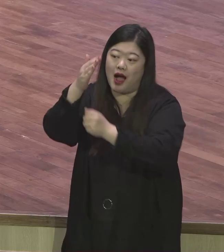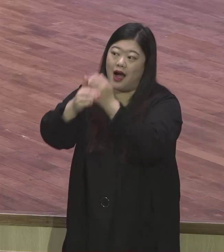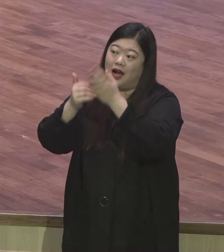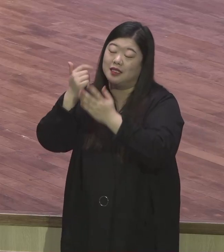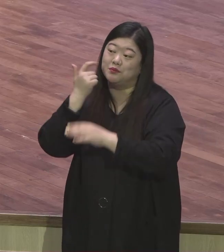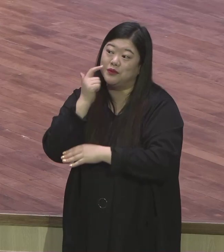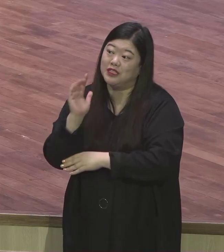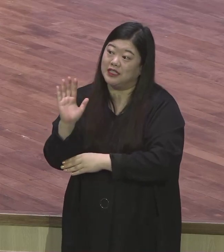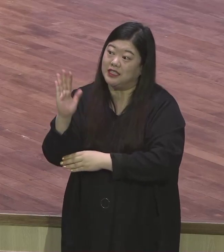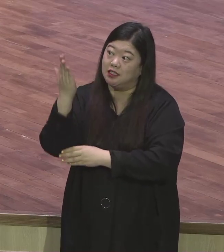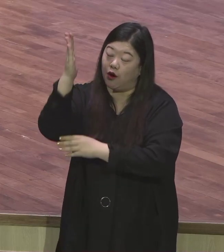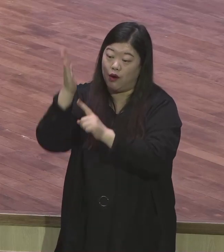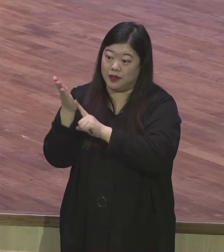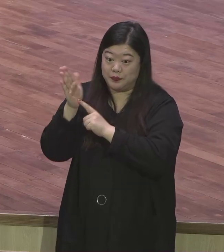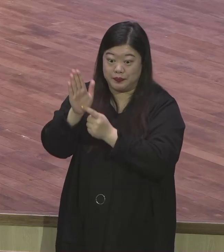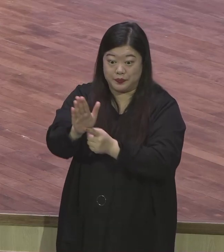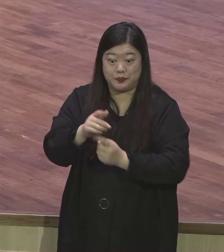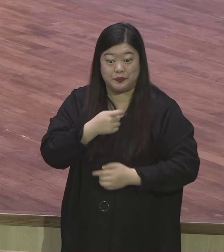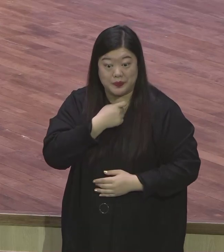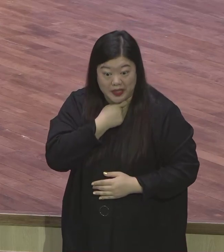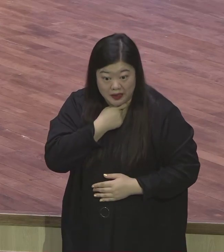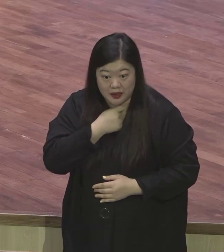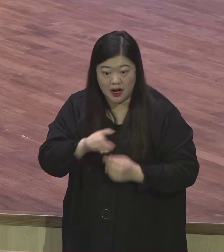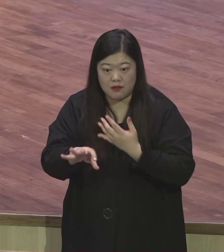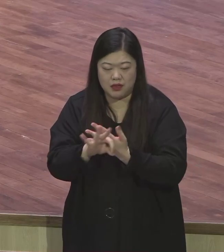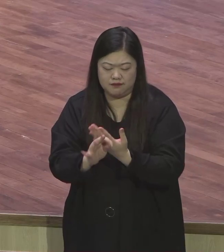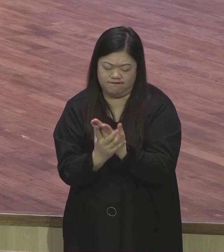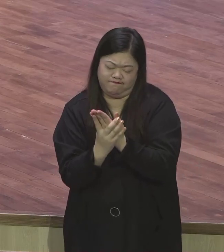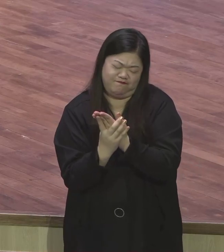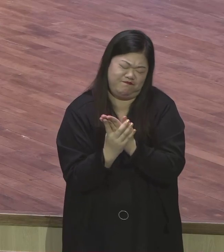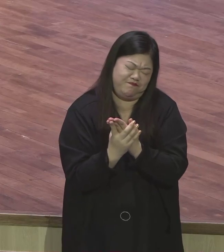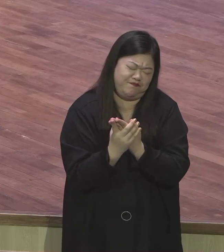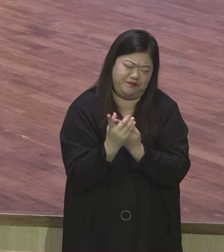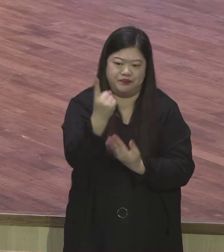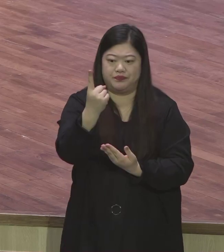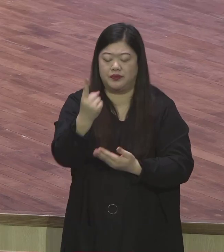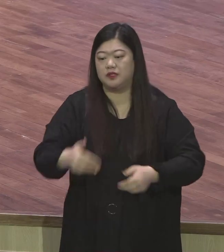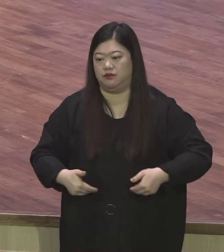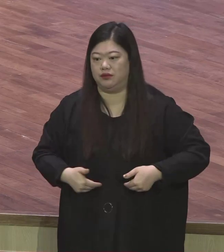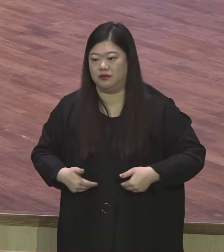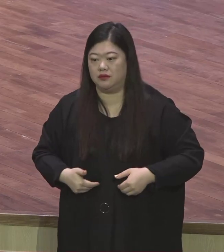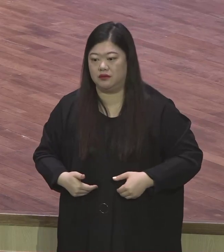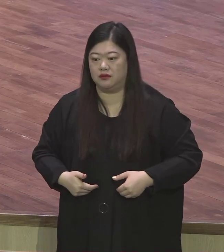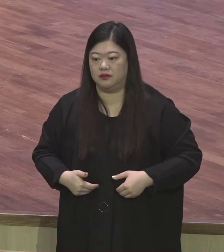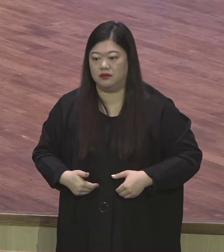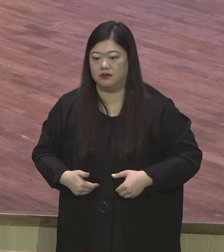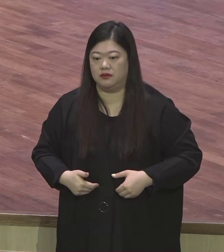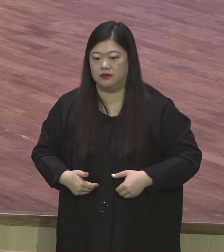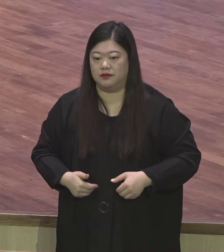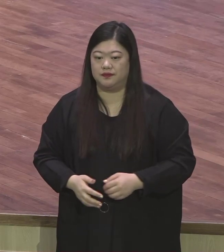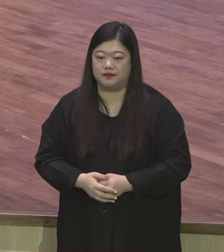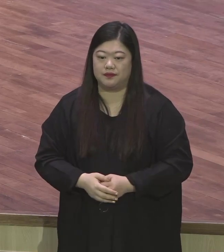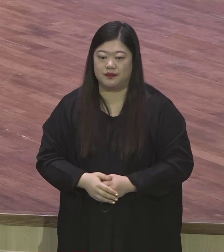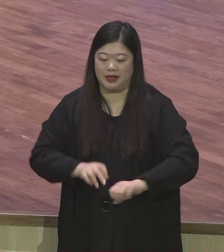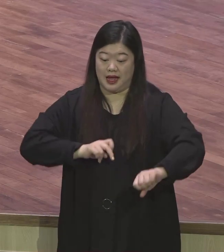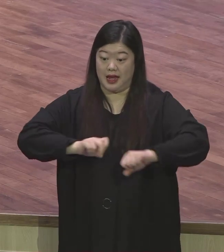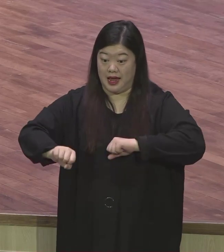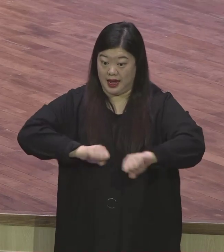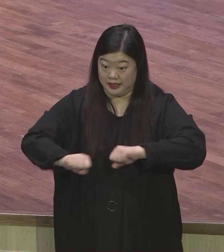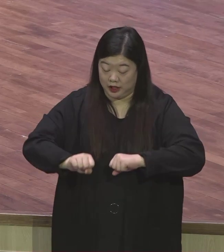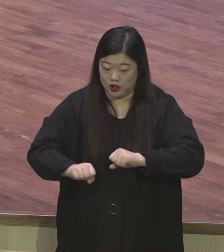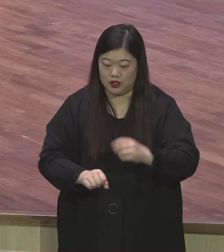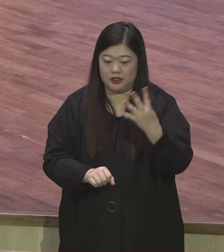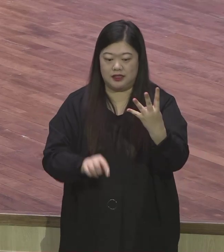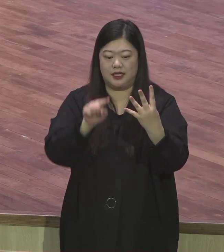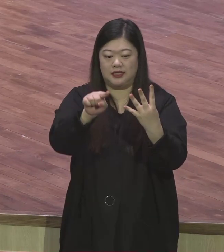나타내는 교회가 되려고 하면은 완전한 원내스를 이루어야 된다는 말씀입니다. 사도행전 4장 32절에